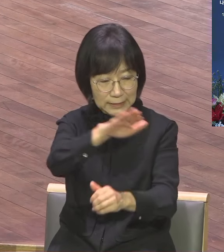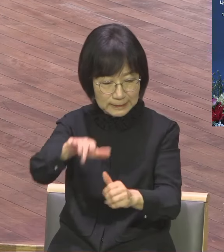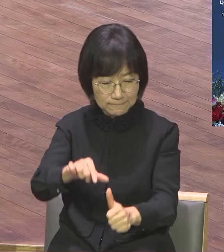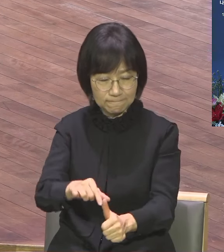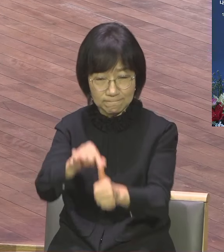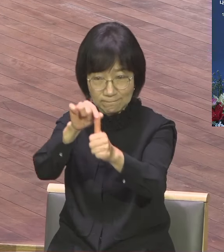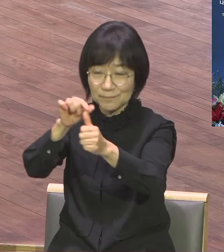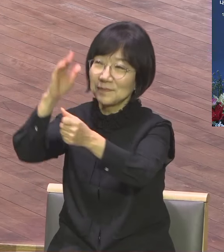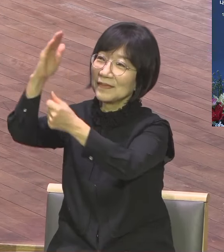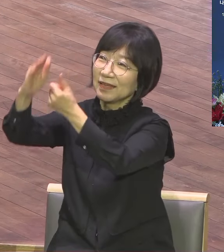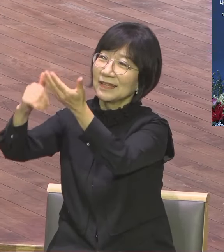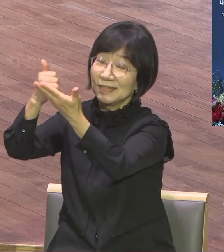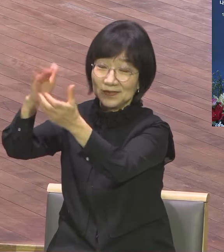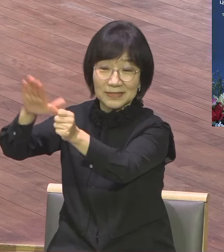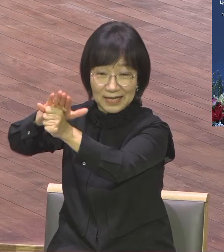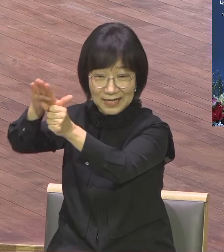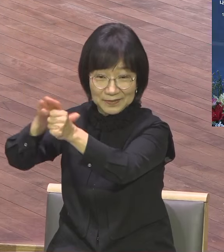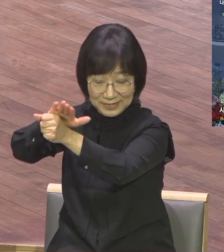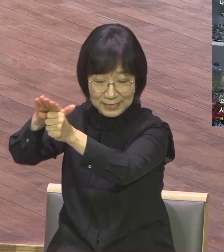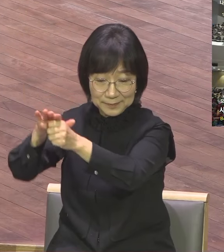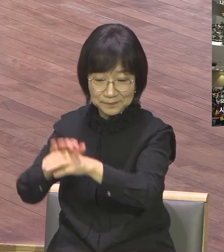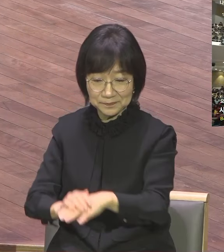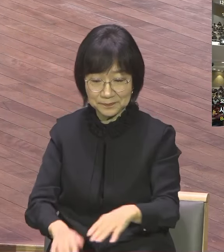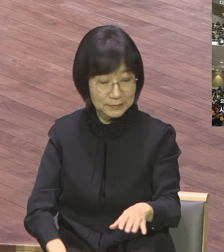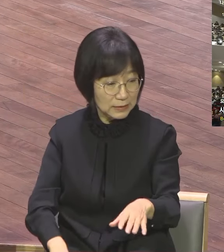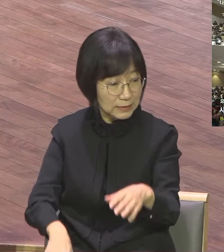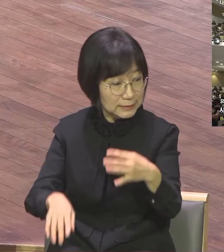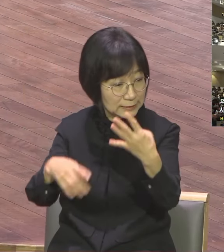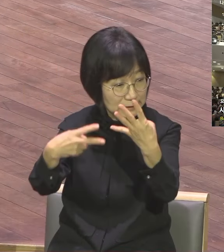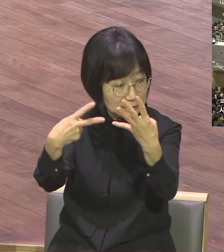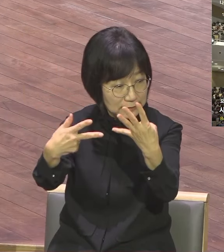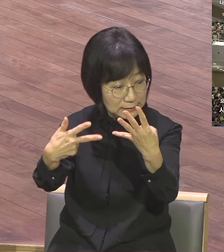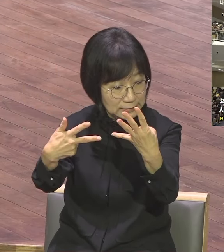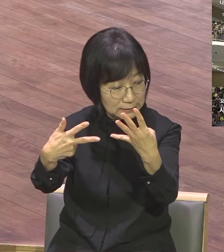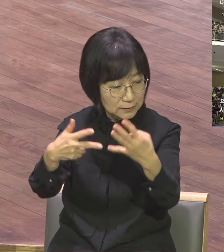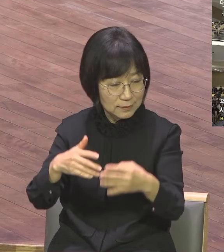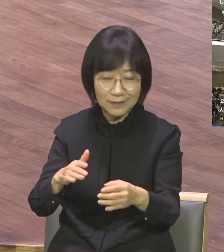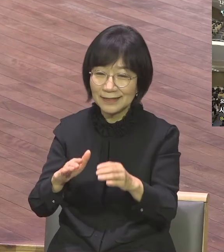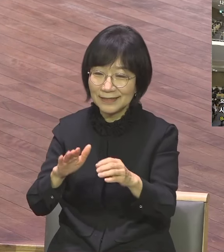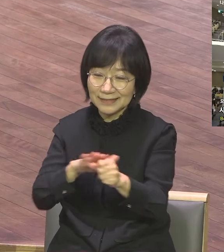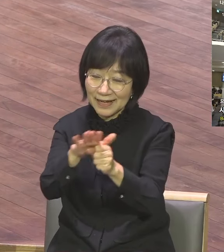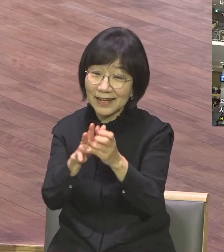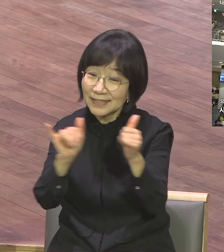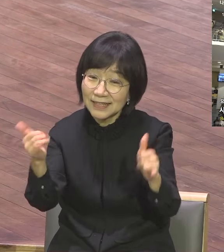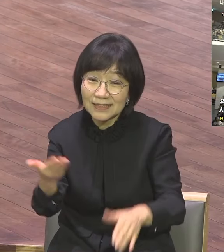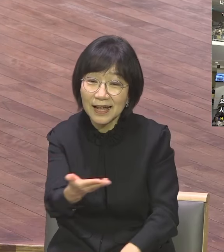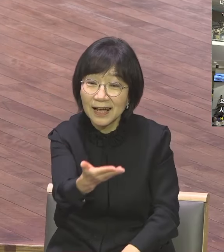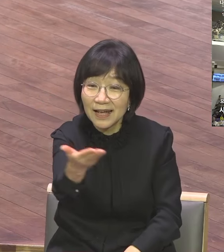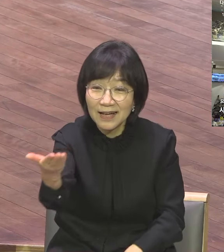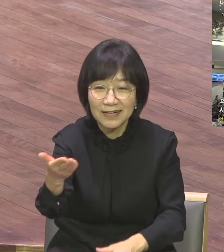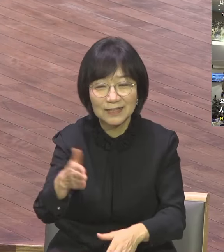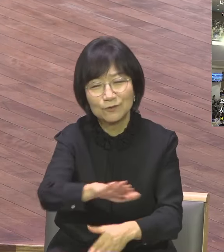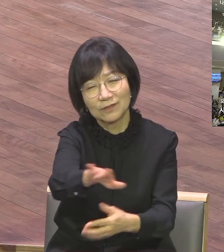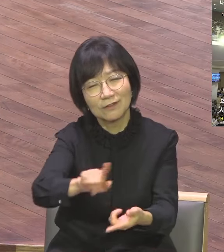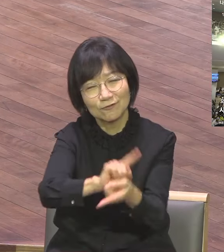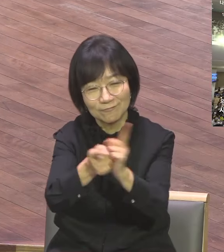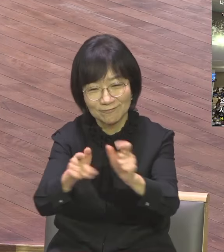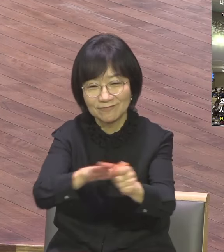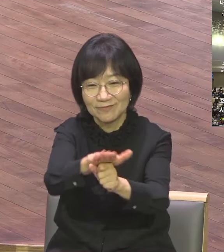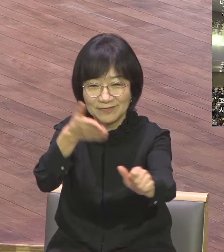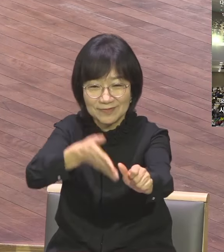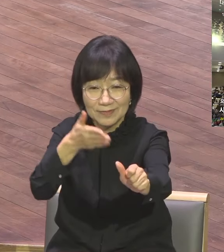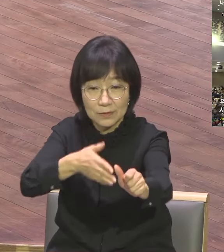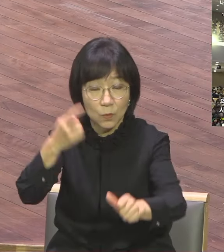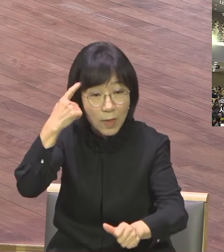하나님의 사랑입니다. 7절 봅니다. 사랑하는 자들아, 우리가 서로 사랑하자. 사랑은 하나님께